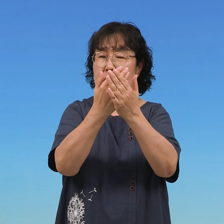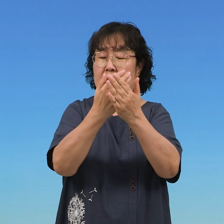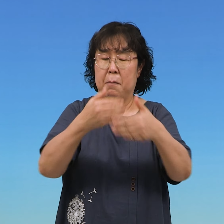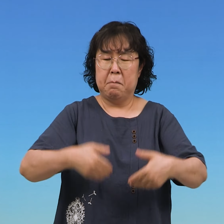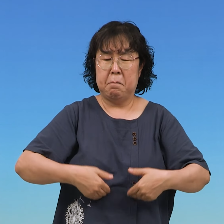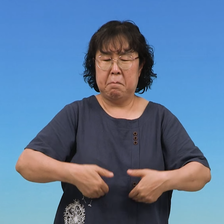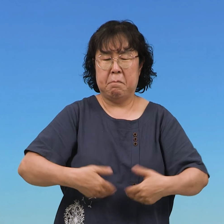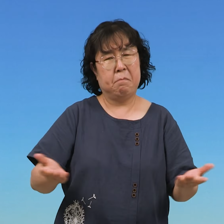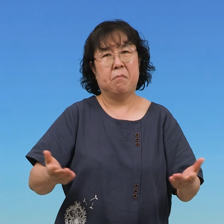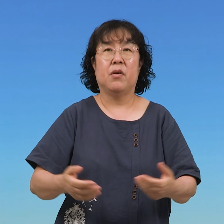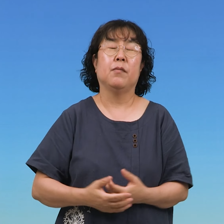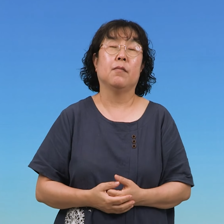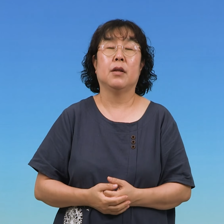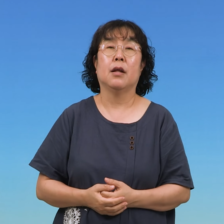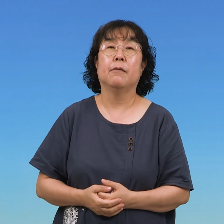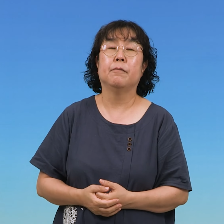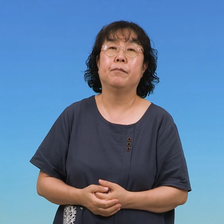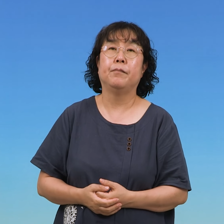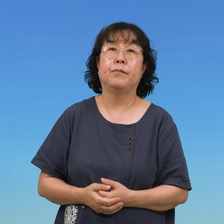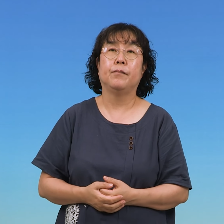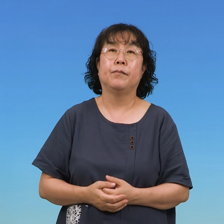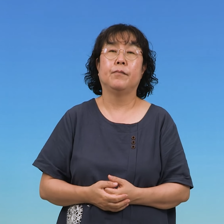입에도 담고 싶지 않습니다.